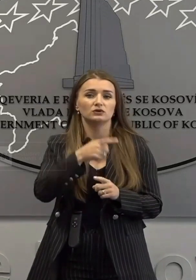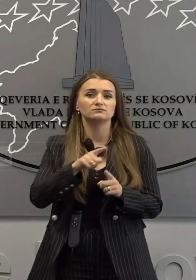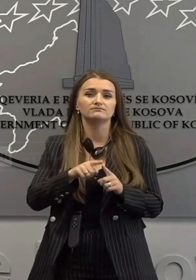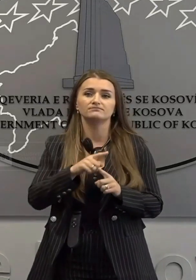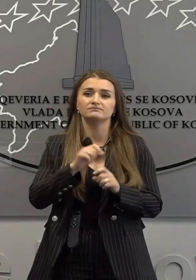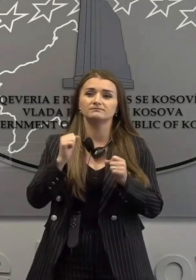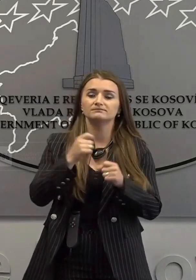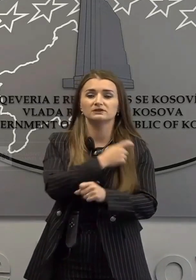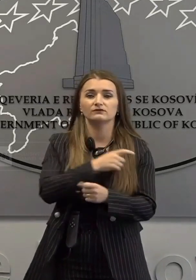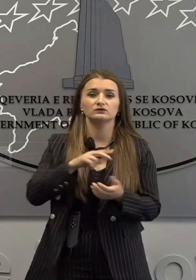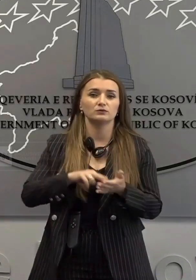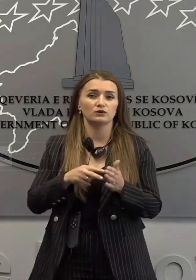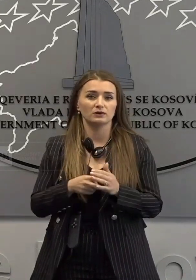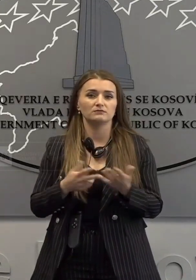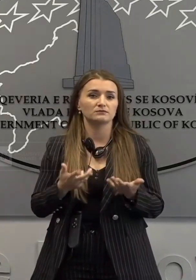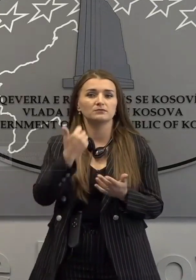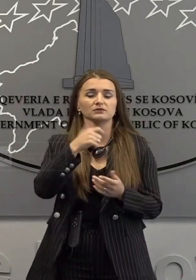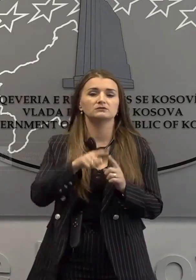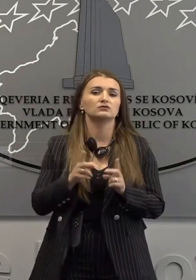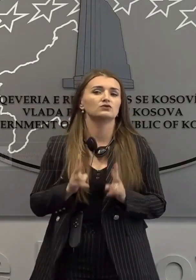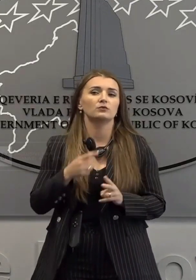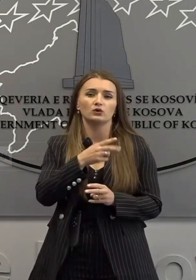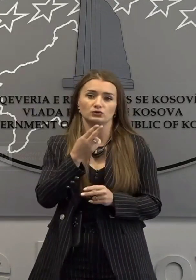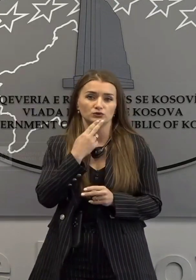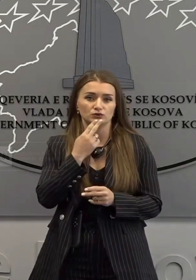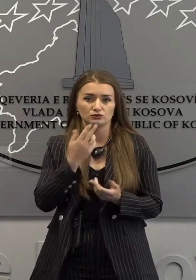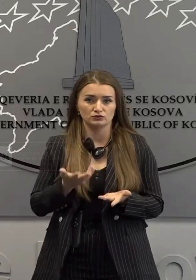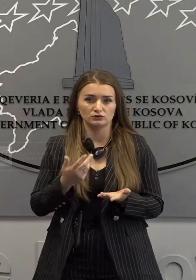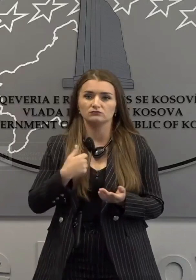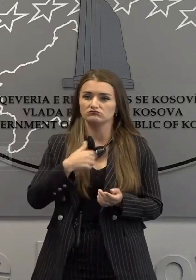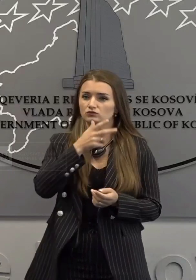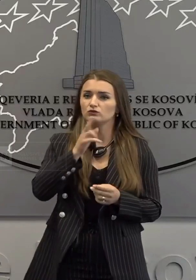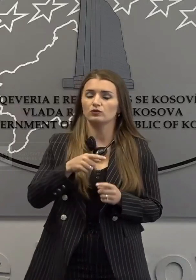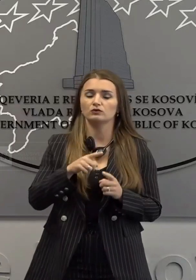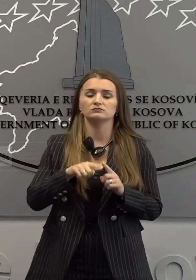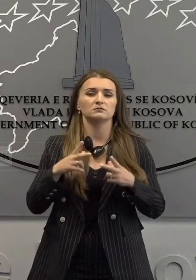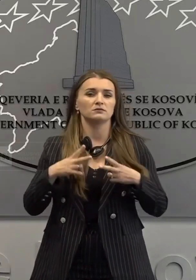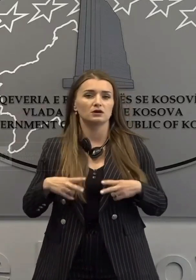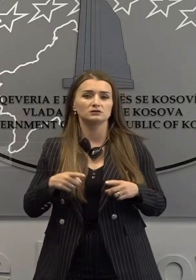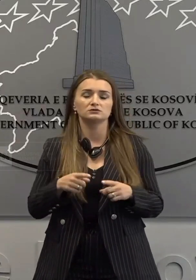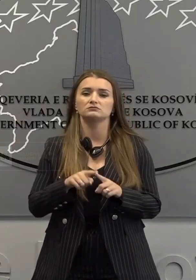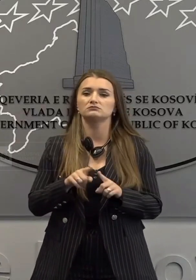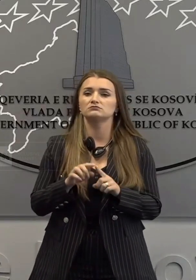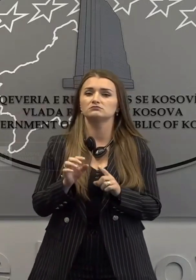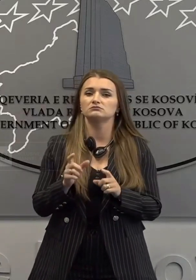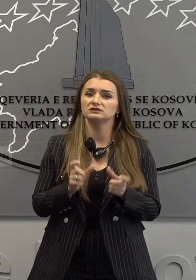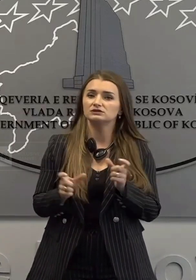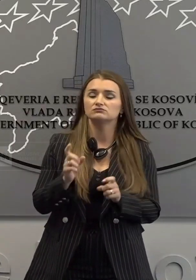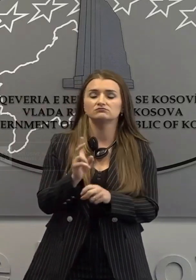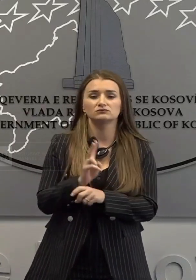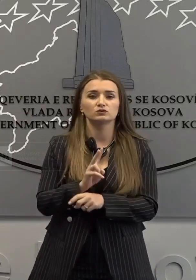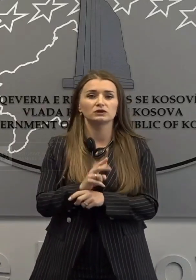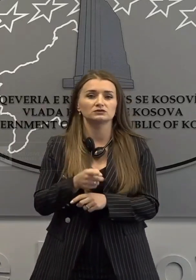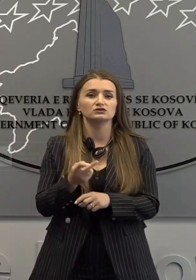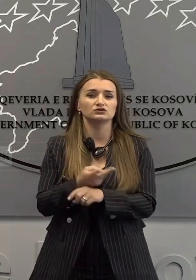konvenon normaliteti. Normalitetin në nënkupton paqe, siguri e qetësi në rajon. Sa më shumë që ka